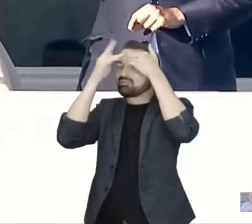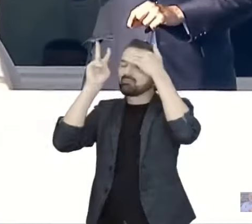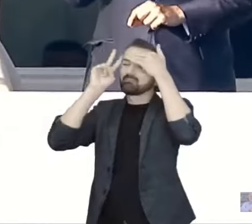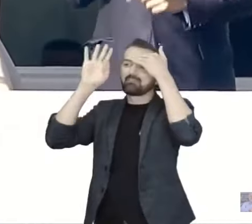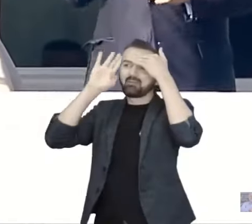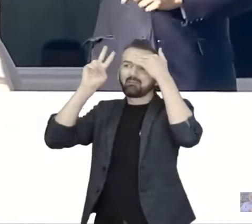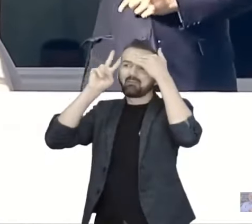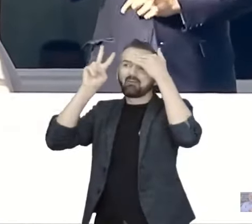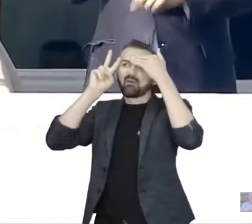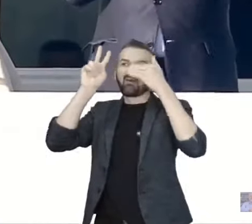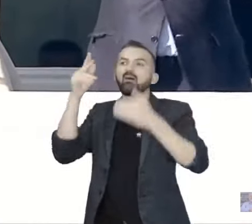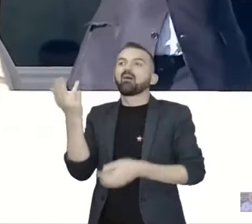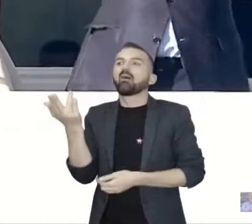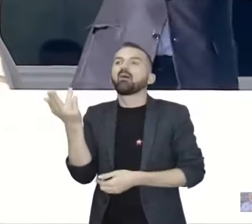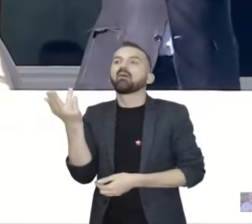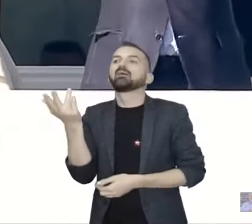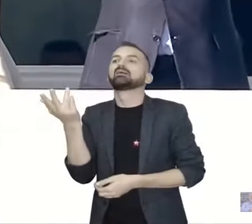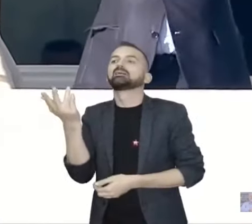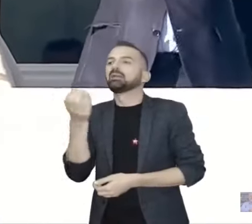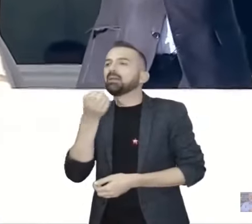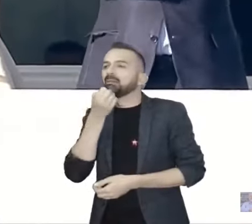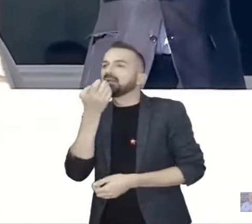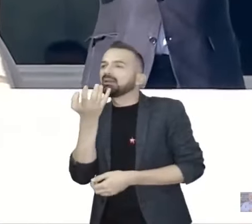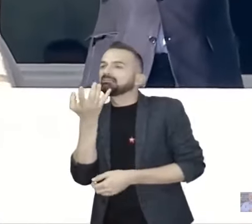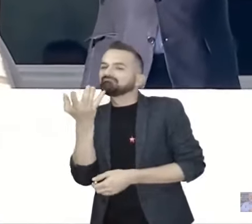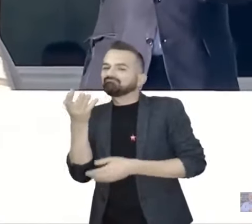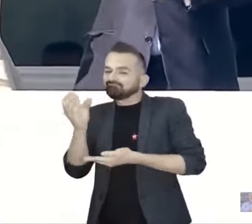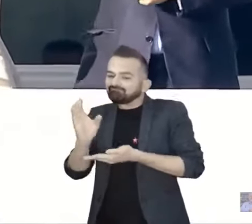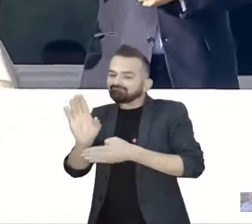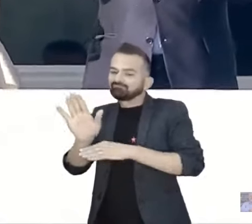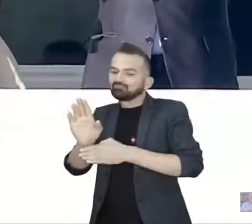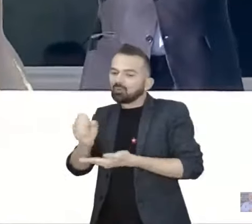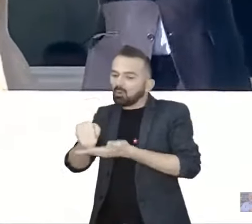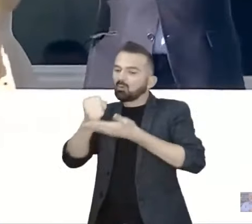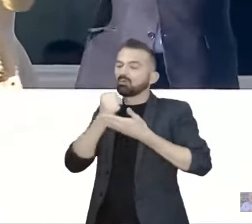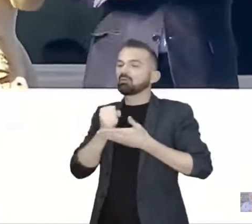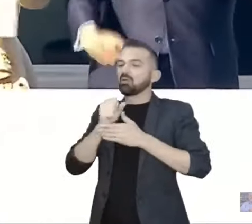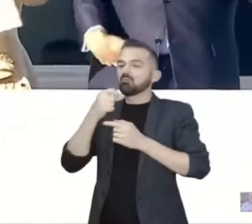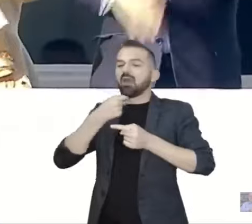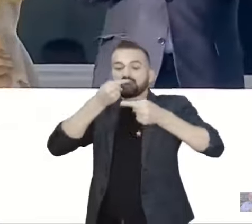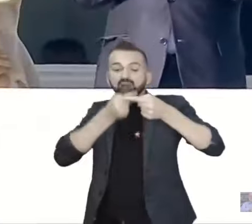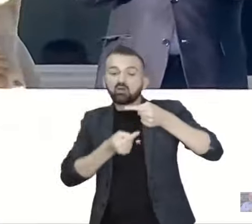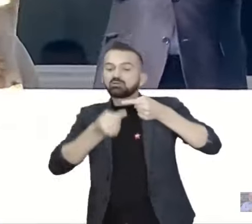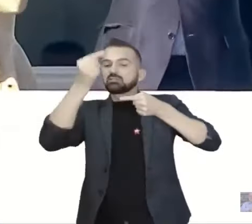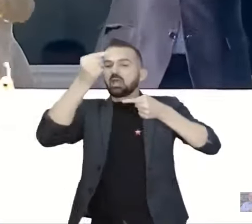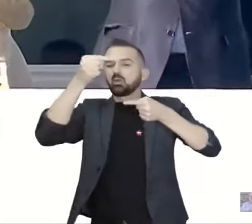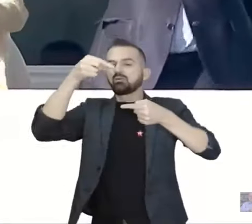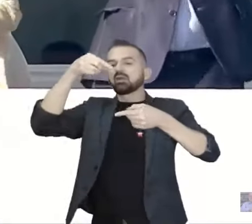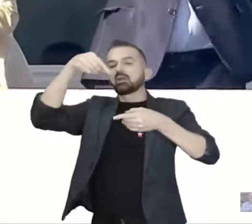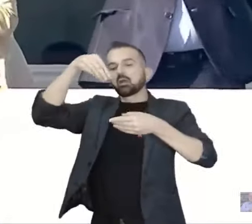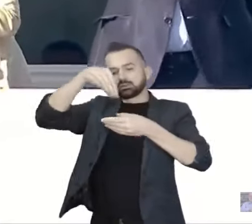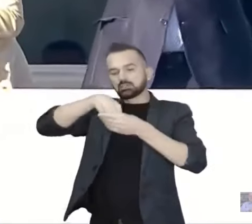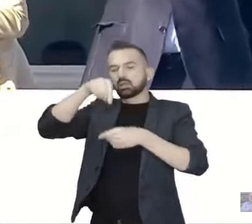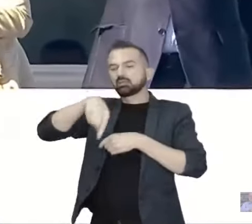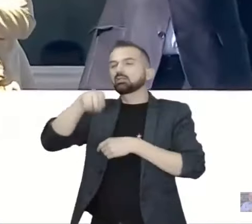ou não das políticas públicas que fizeram uma revolução neste país. mas não nos